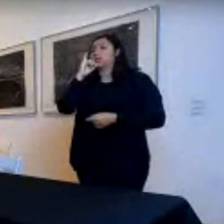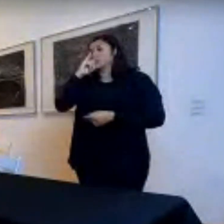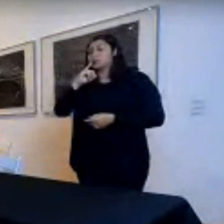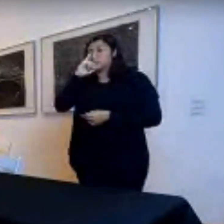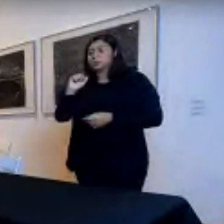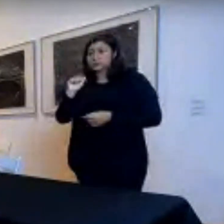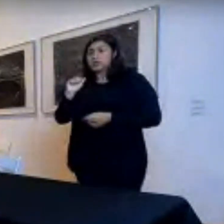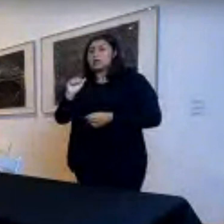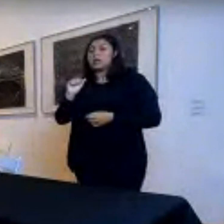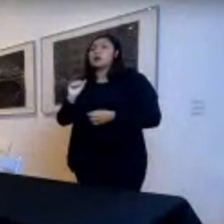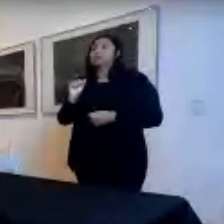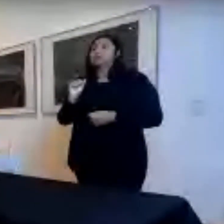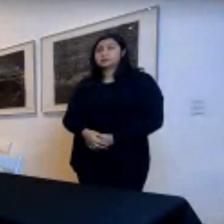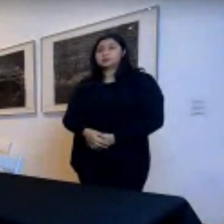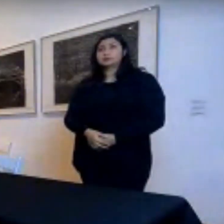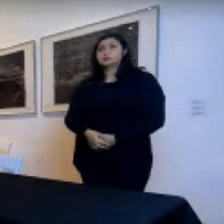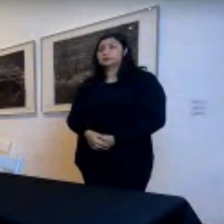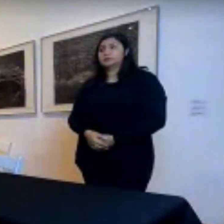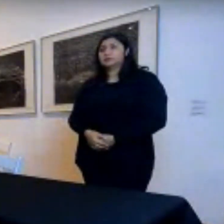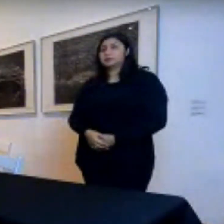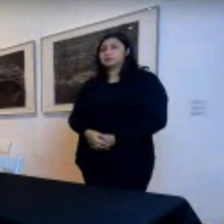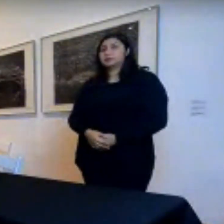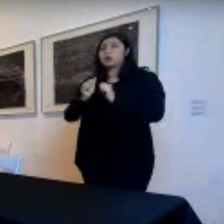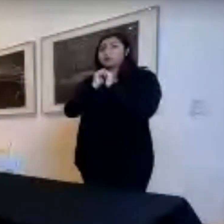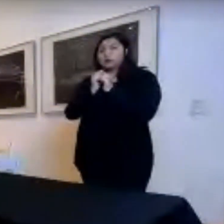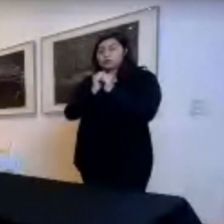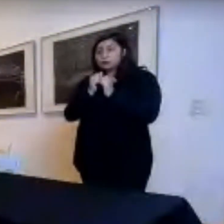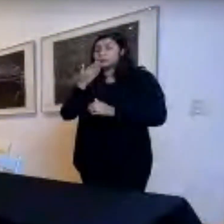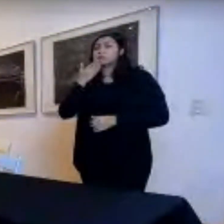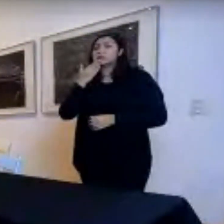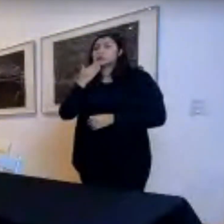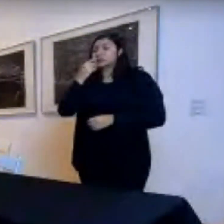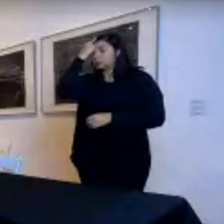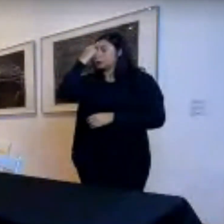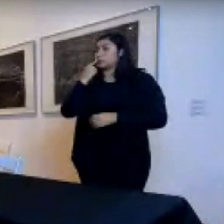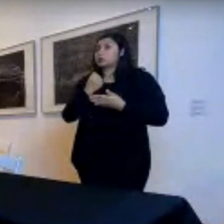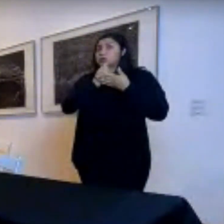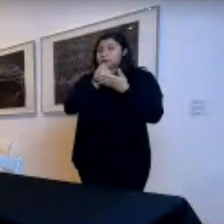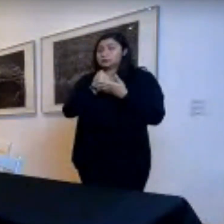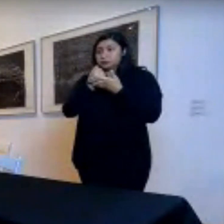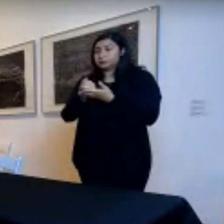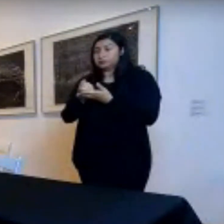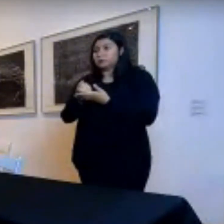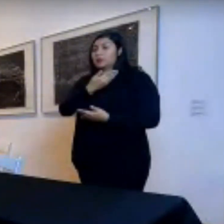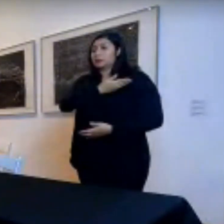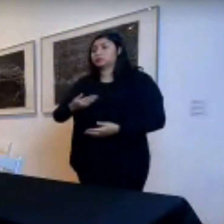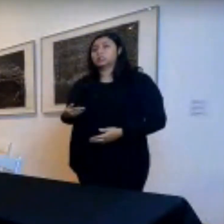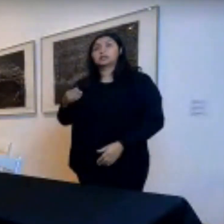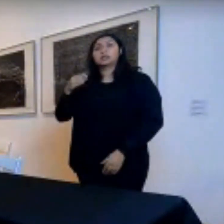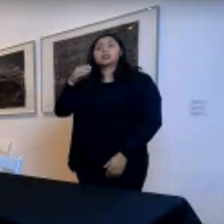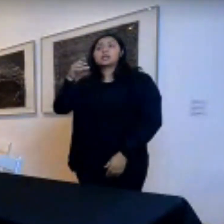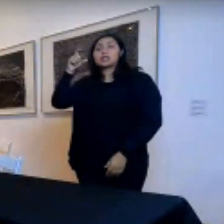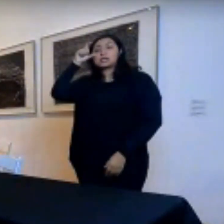de contenidos y colecciones. Bueno, nos va a acompañar también el Museo de la Solidaridad, Salvador Allende,